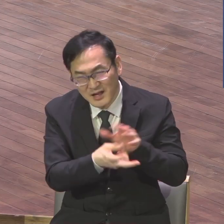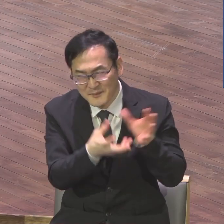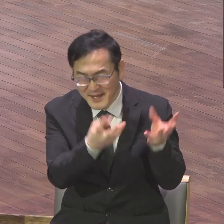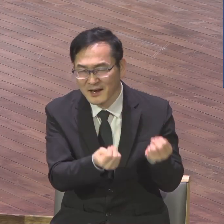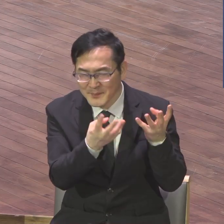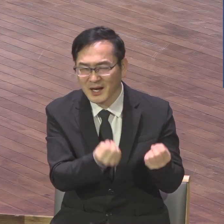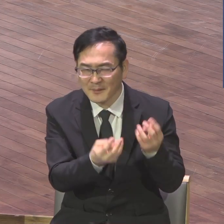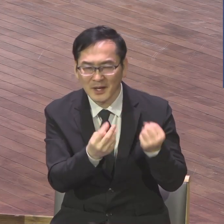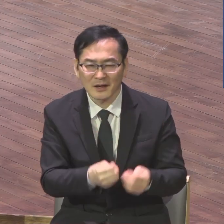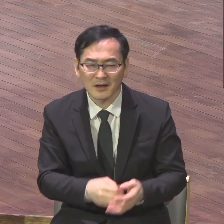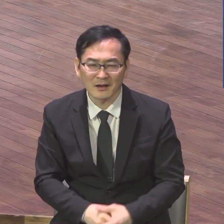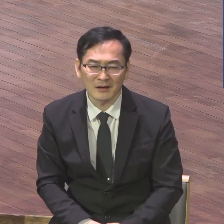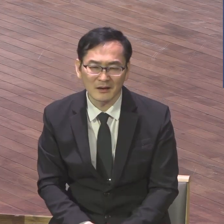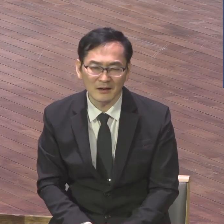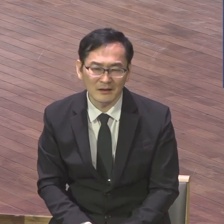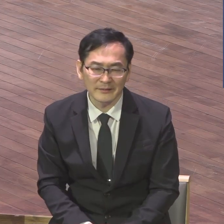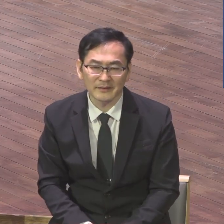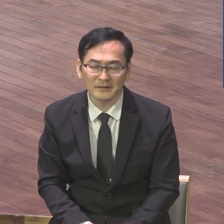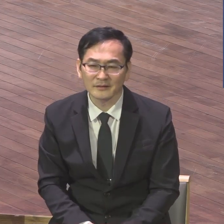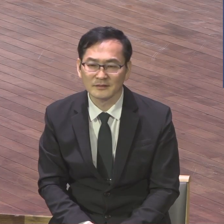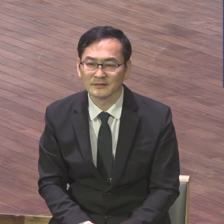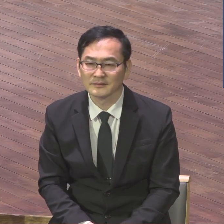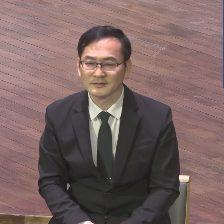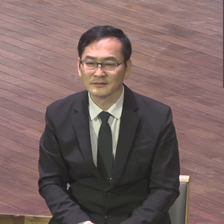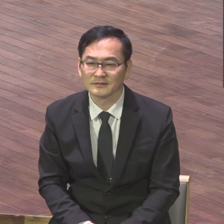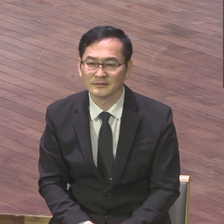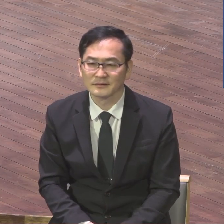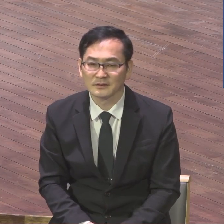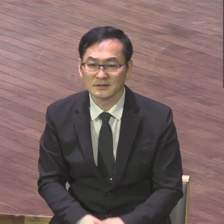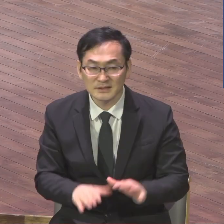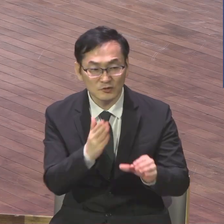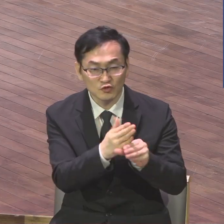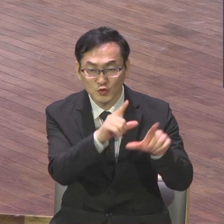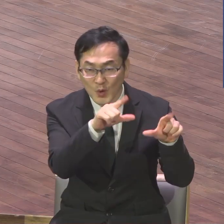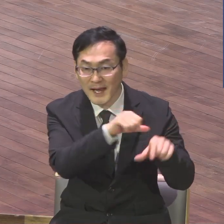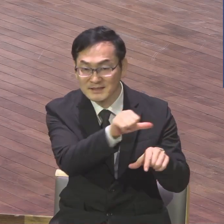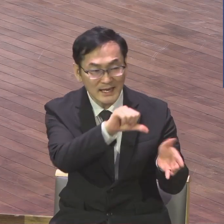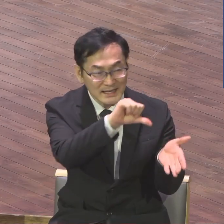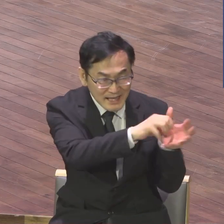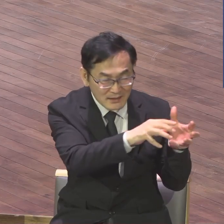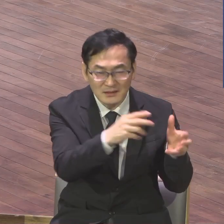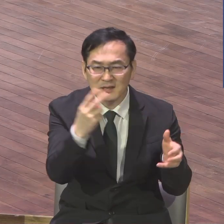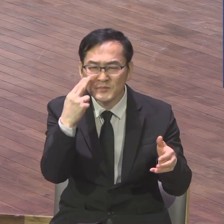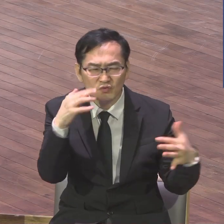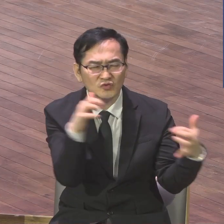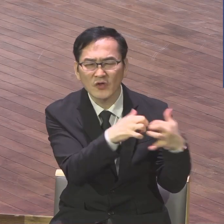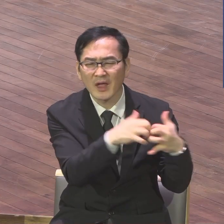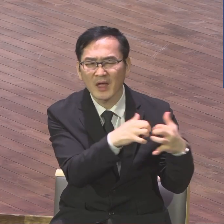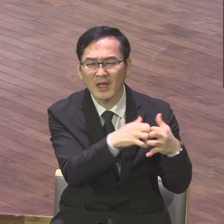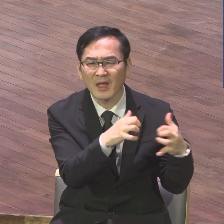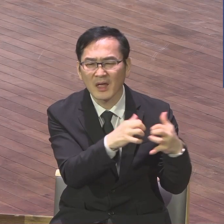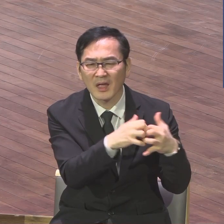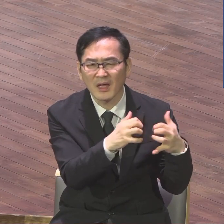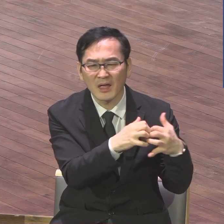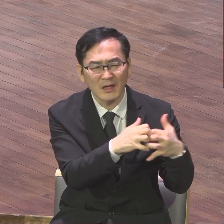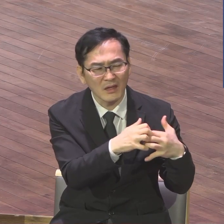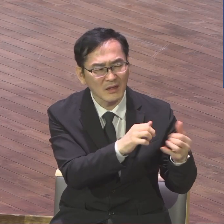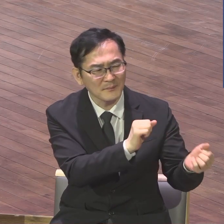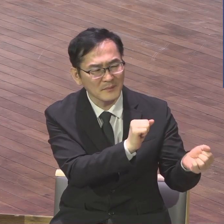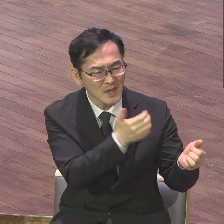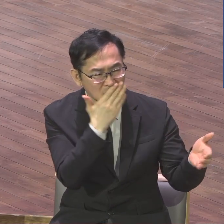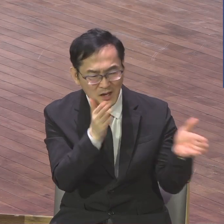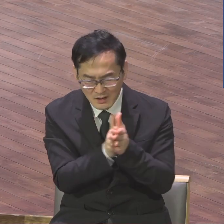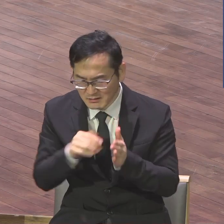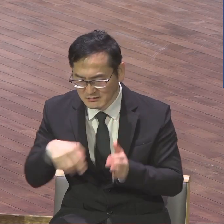얼마나 많습니까? 지금 이렇게 중동 전쟁을 인해 가지고 생활 속에 피부로 느껴지는